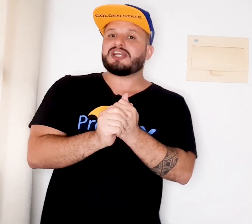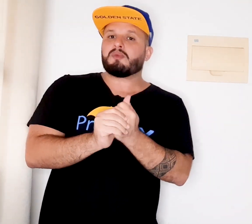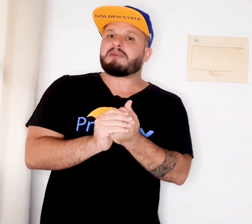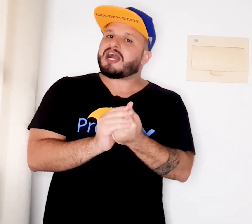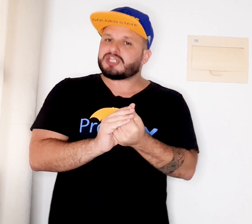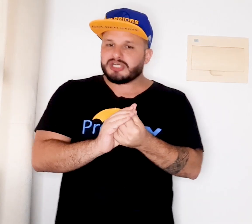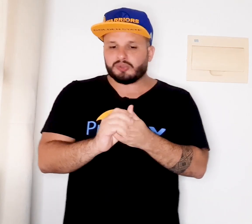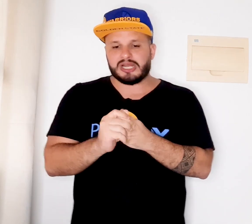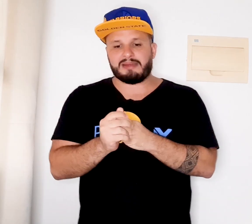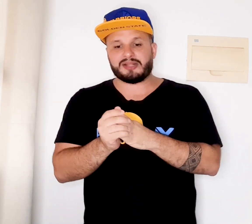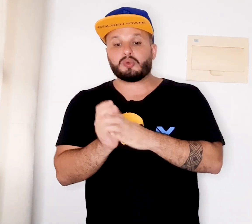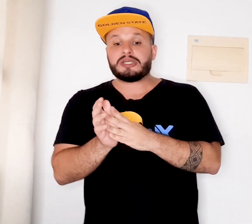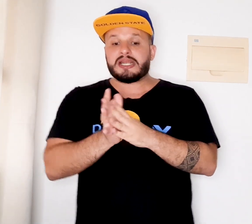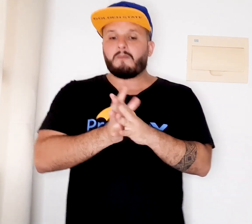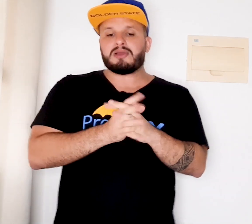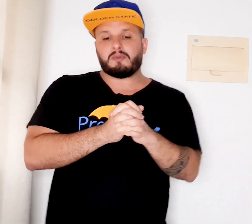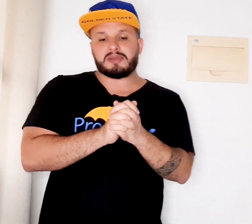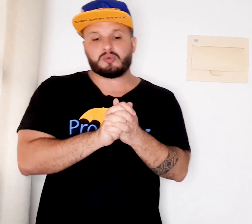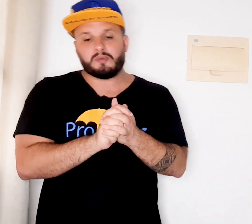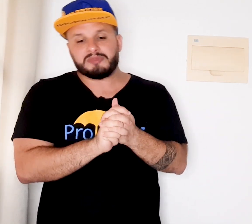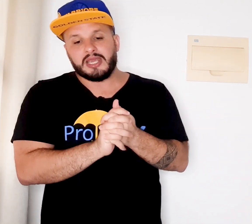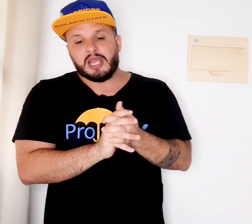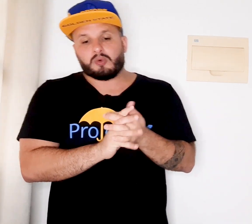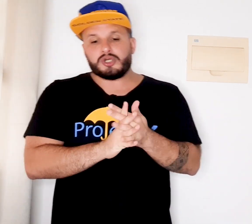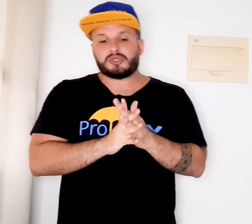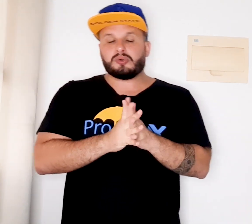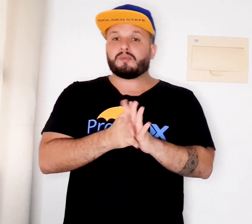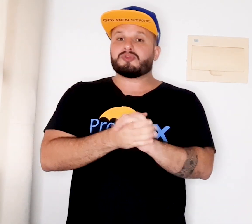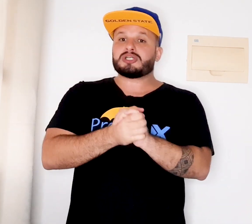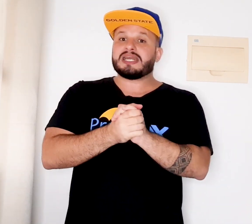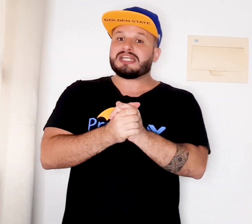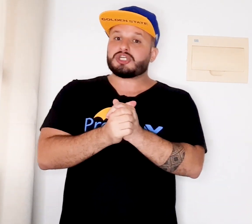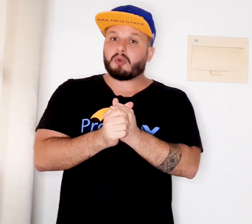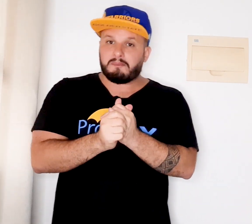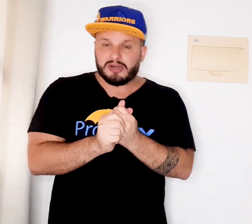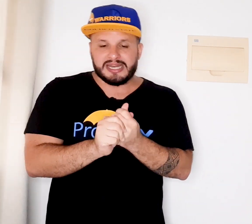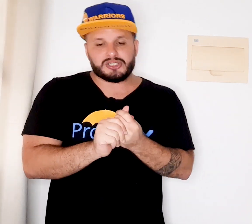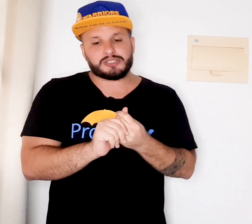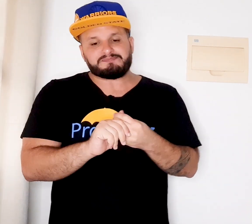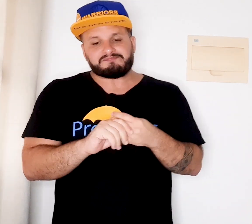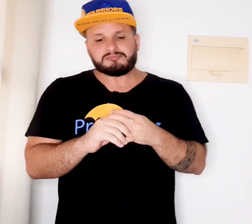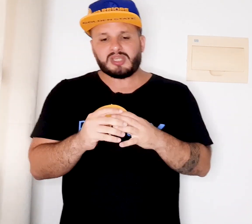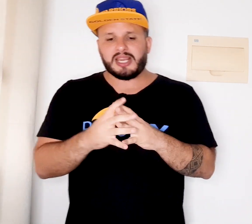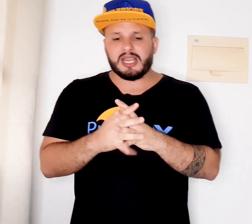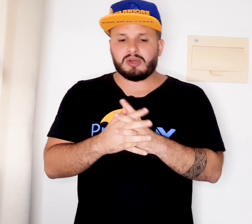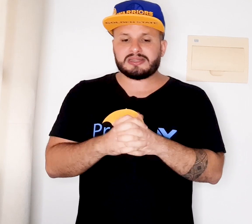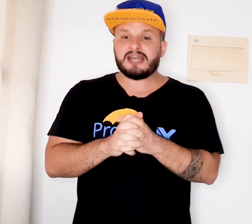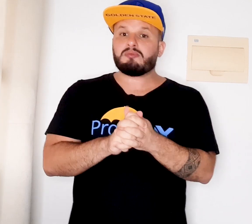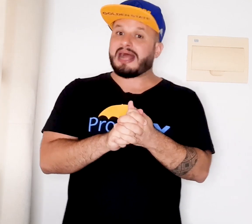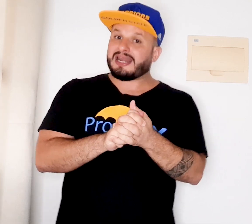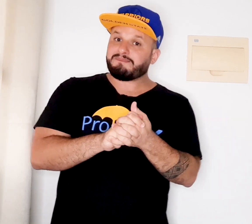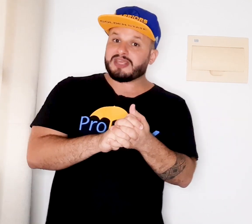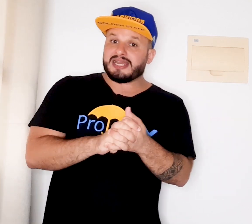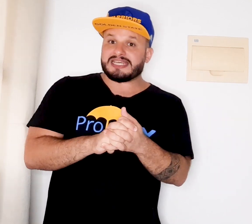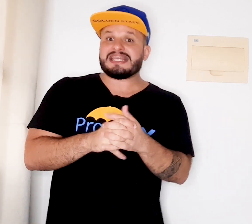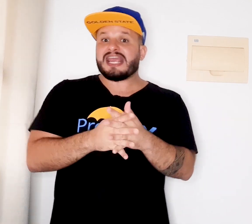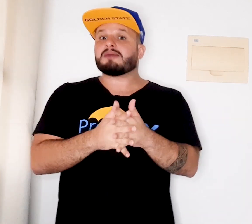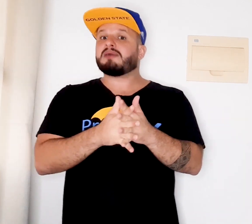de um partido chamado União pelo Peru, cujo um dos grandes componentes é o Antero Mala, que é irmão